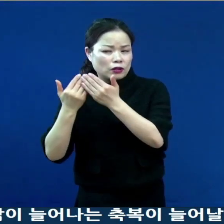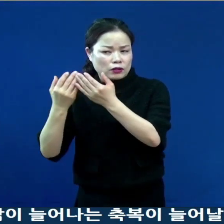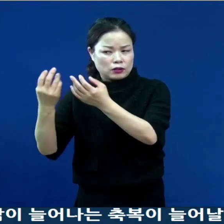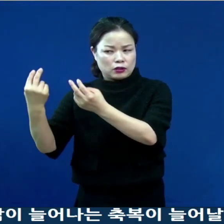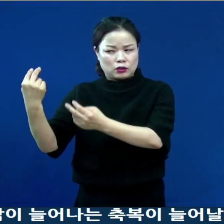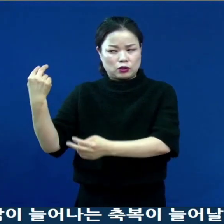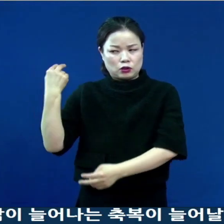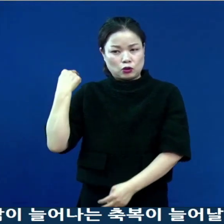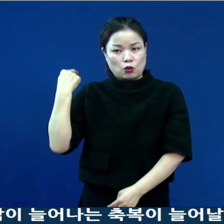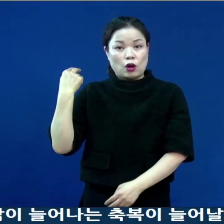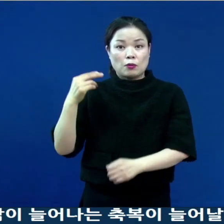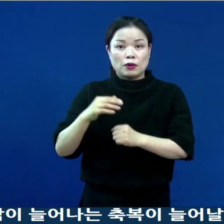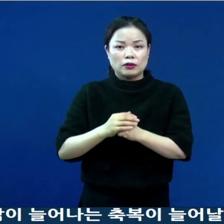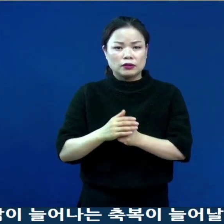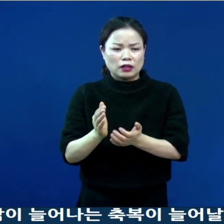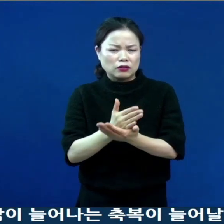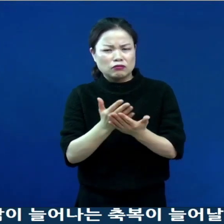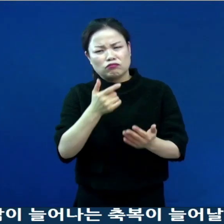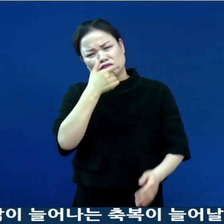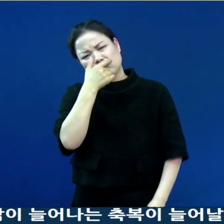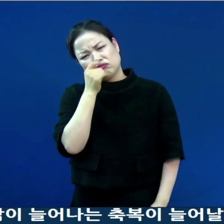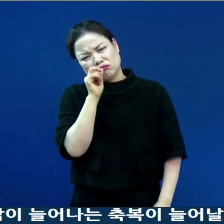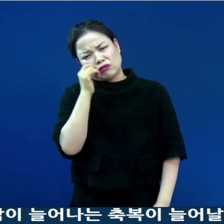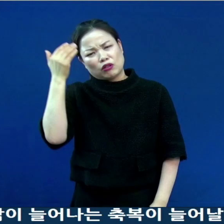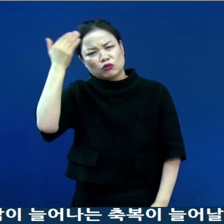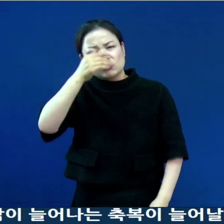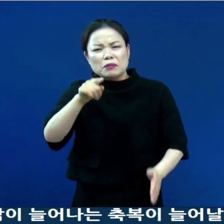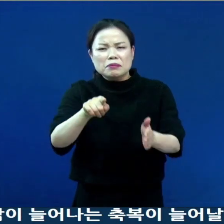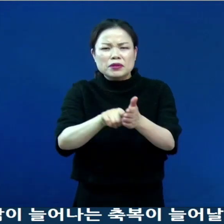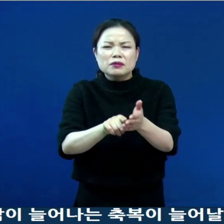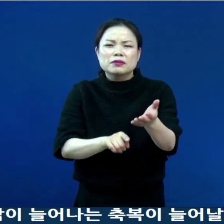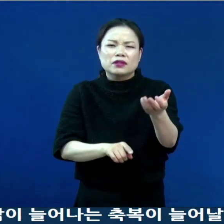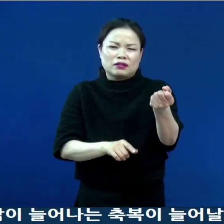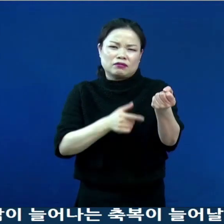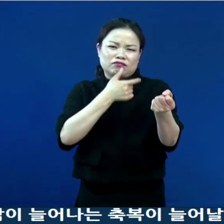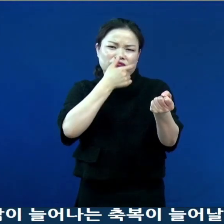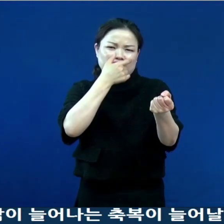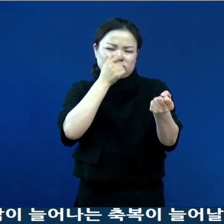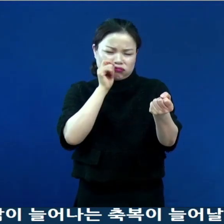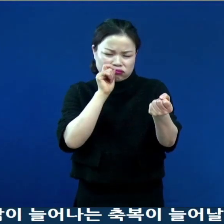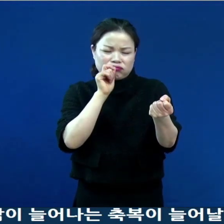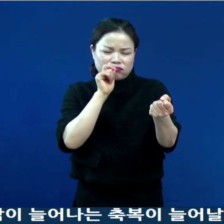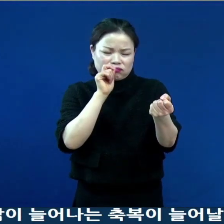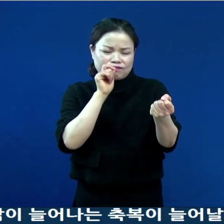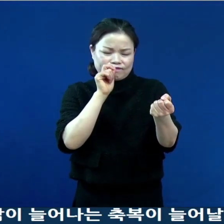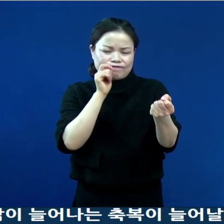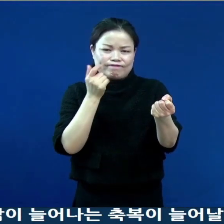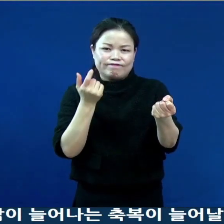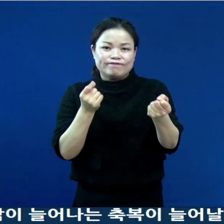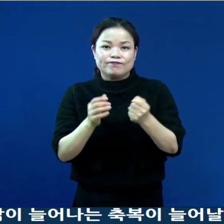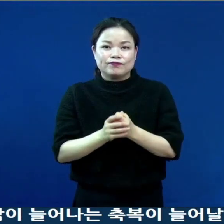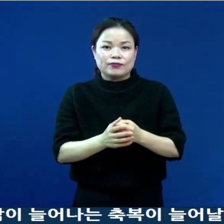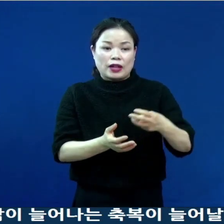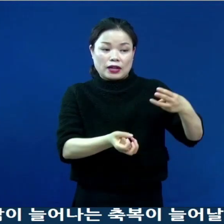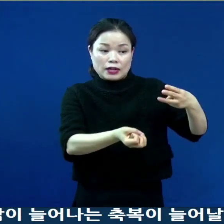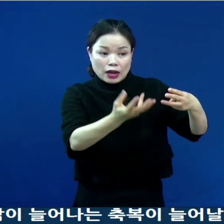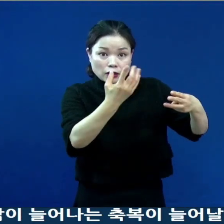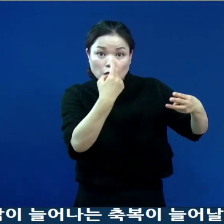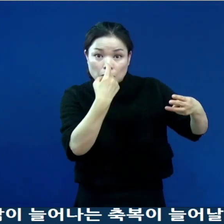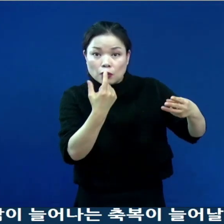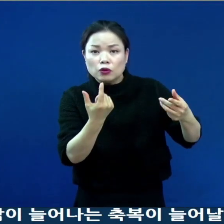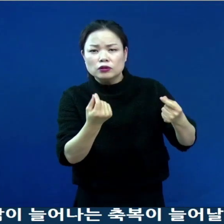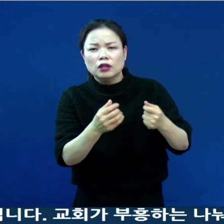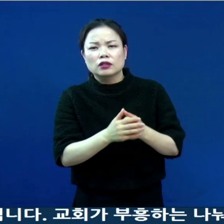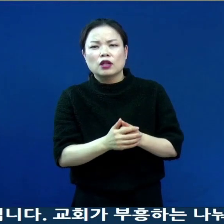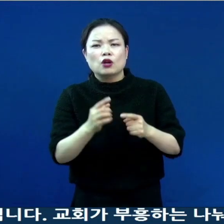돌아보면 나눠주는 일에도 부족했고 순전한 믿음을 갖는 일에도 부족했었던 것 같습니다. 레위기를 통하여 배운 것처럼